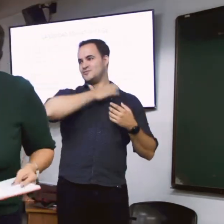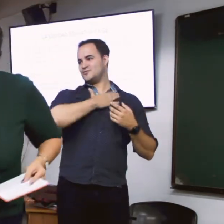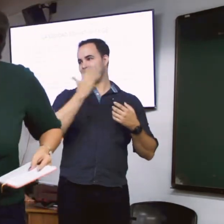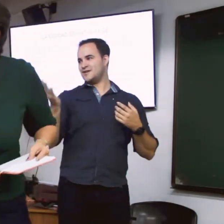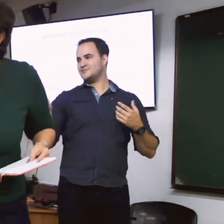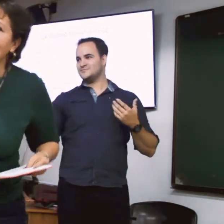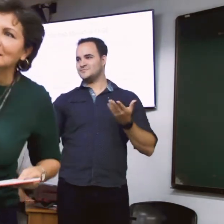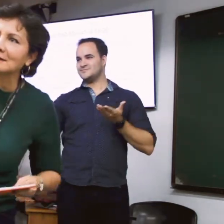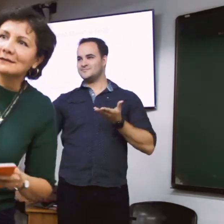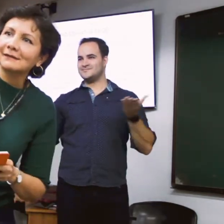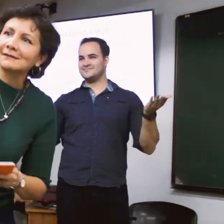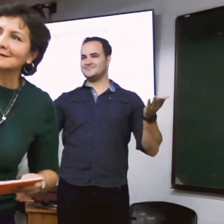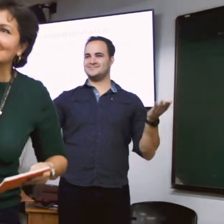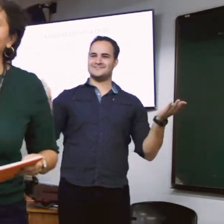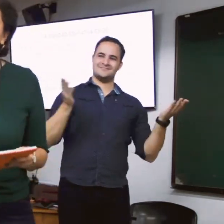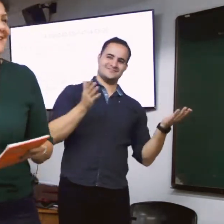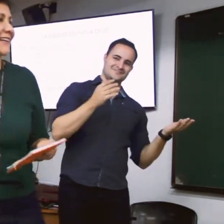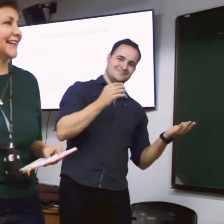Yo no sé.